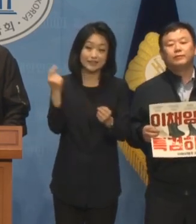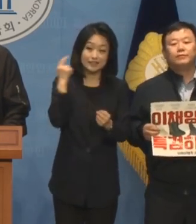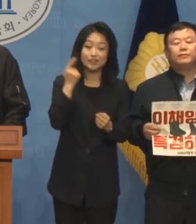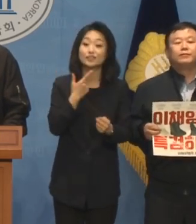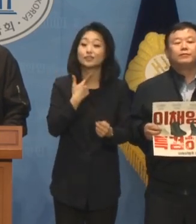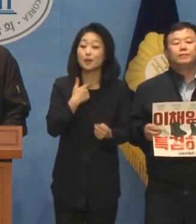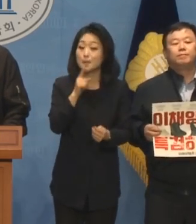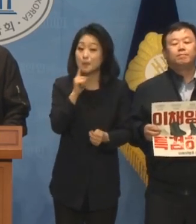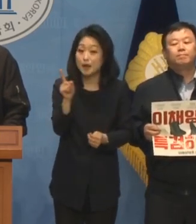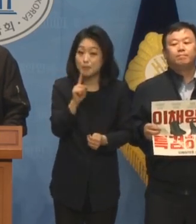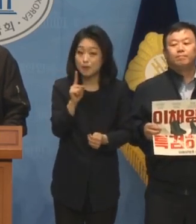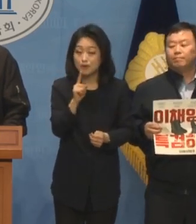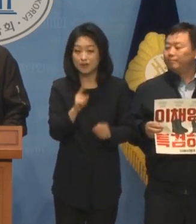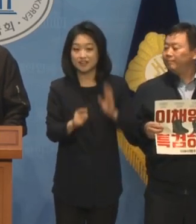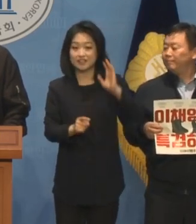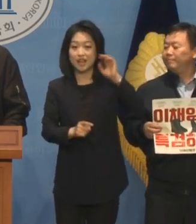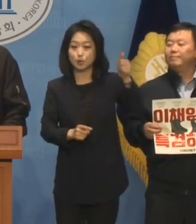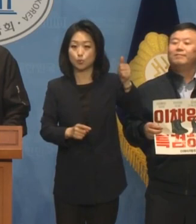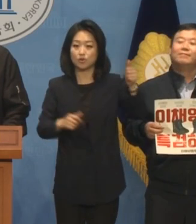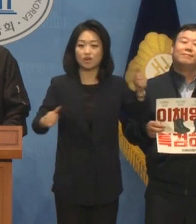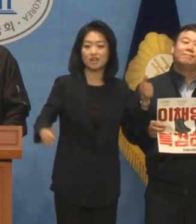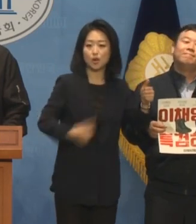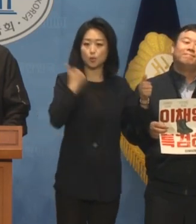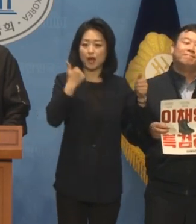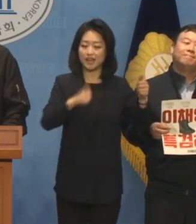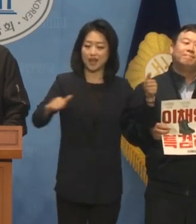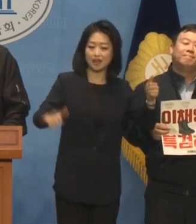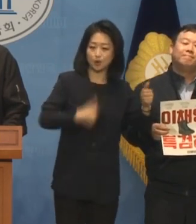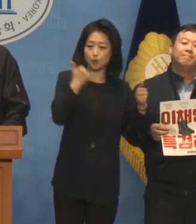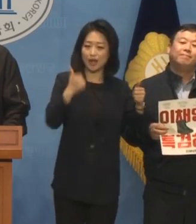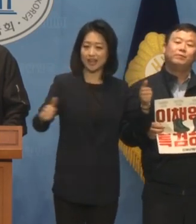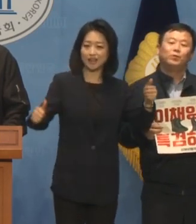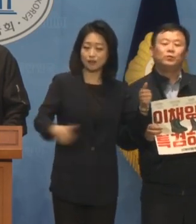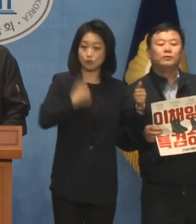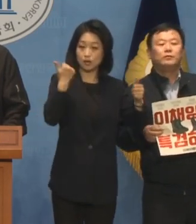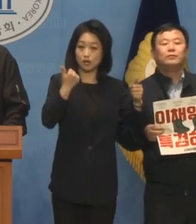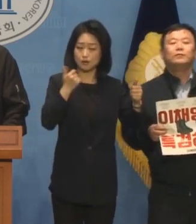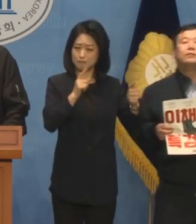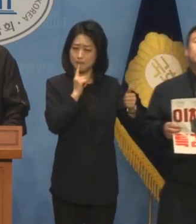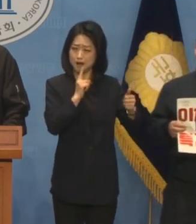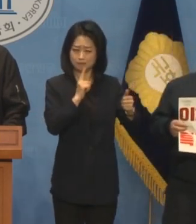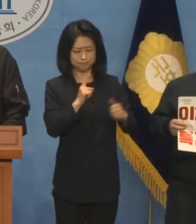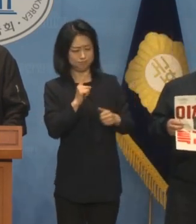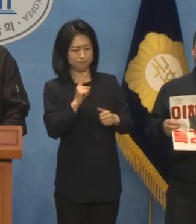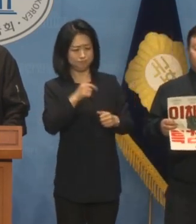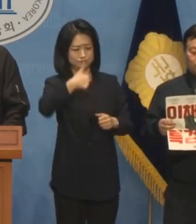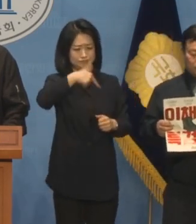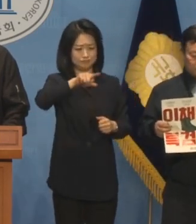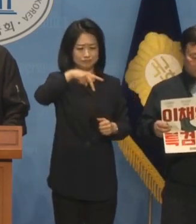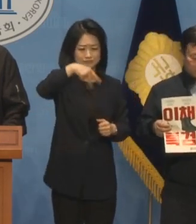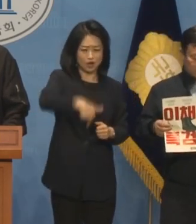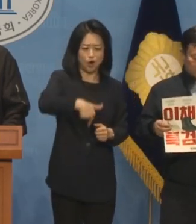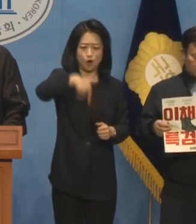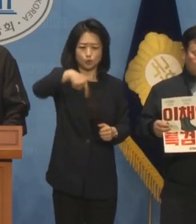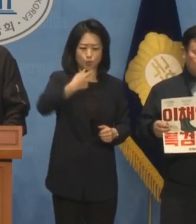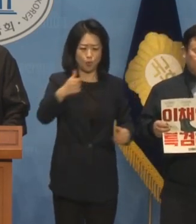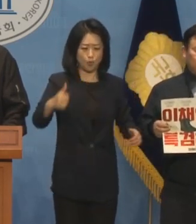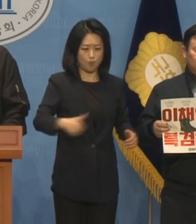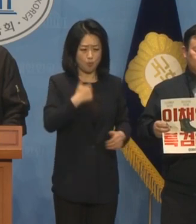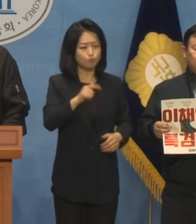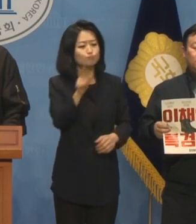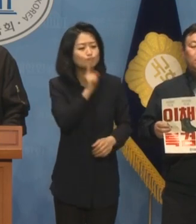대통령이 한다는 이야기였습니다 과연 대통령은 어떤 경로를 하고 있습니까 또